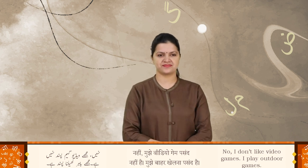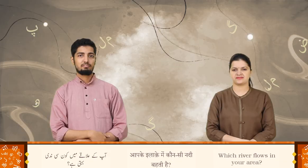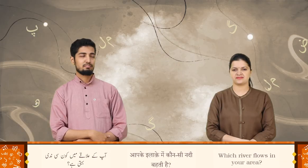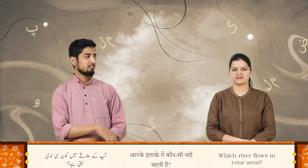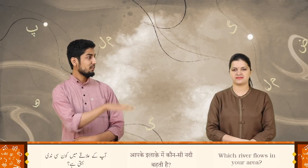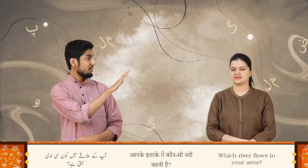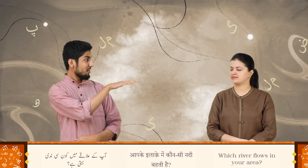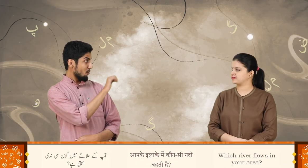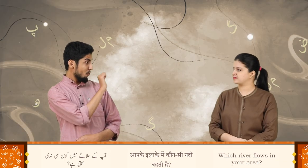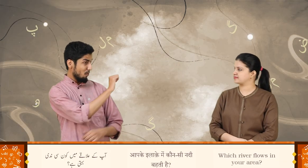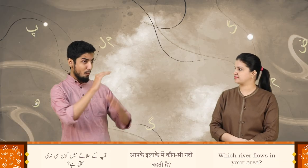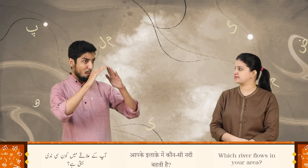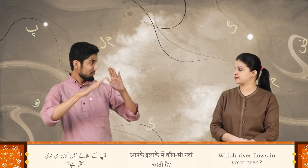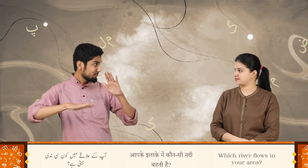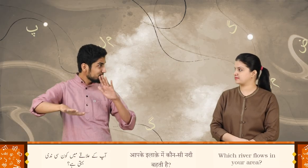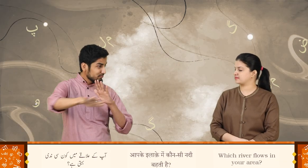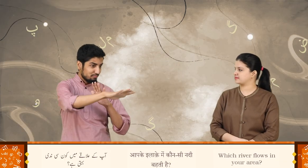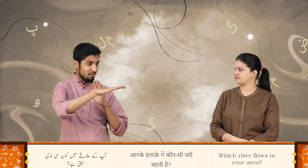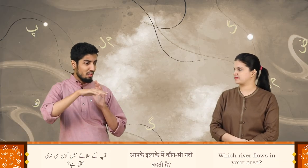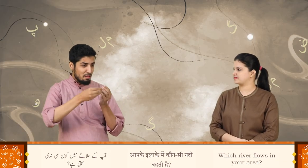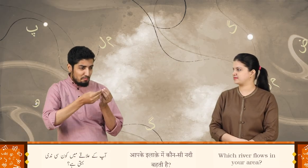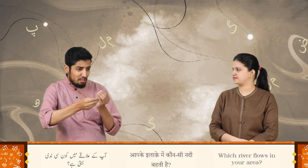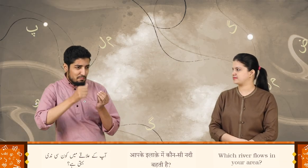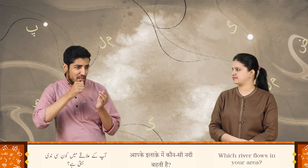آپ کے علاقے میں کون سی ندی بہتی ہے؟